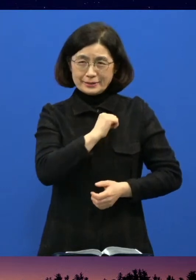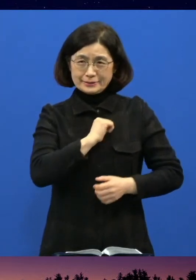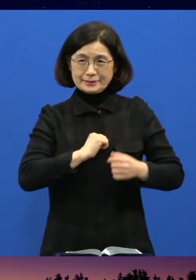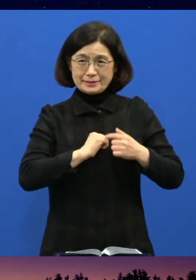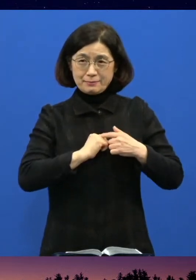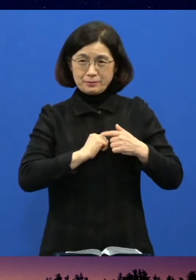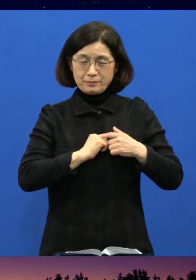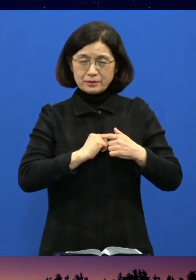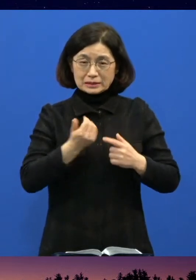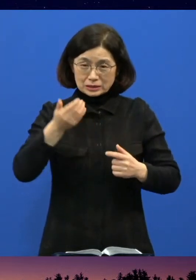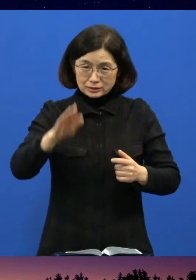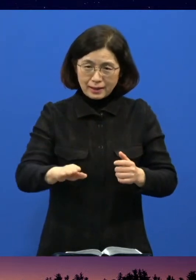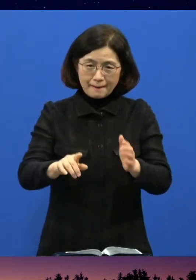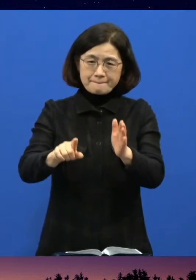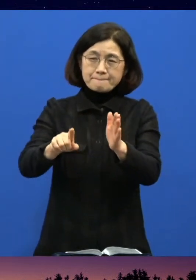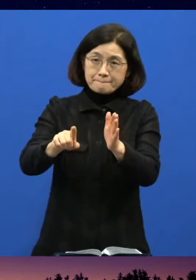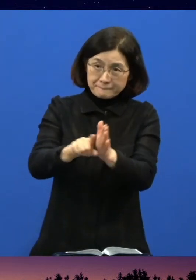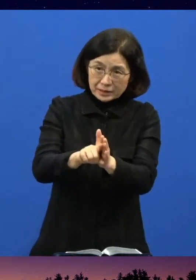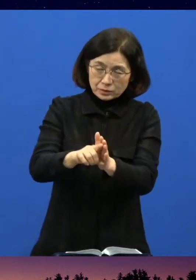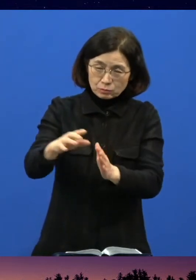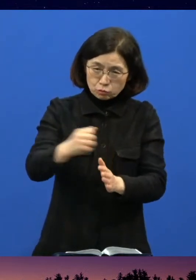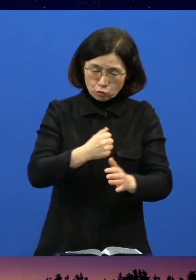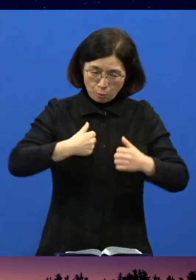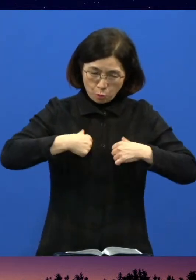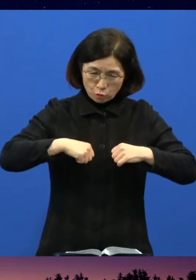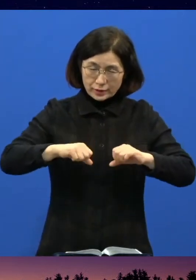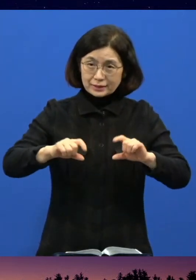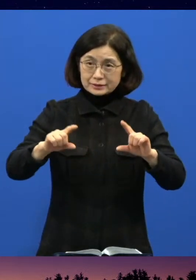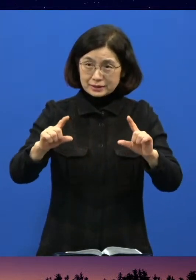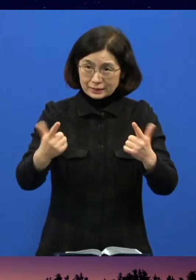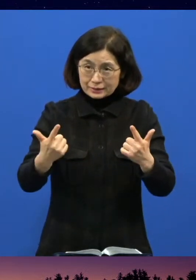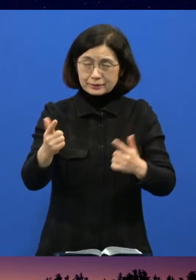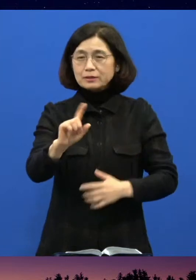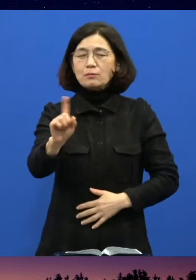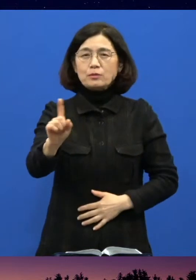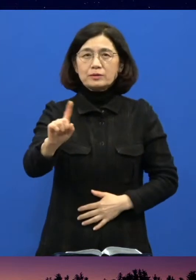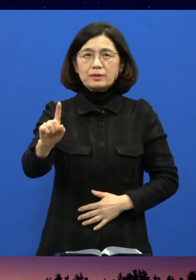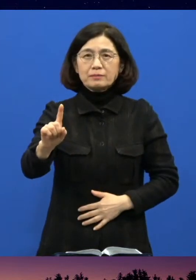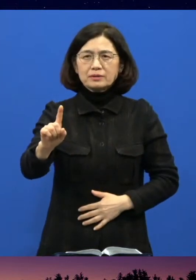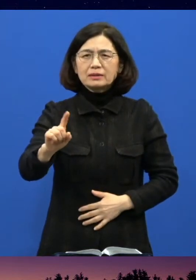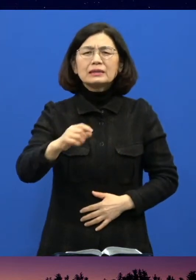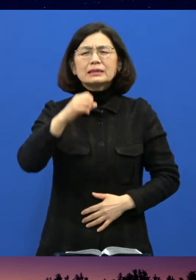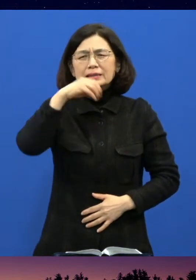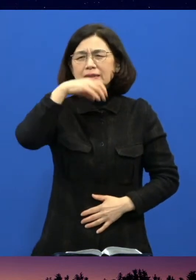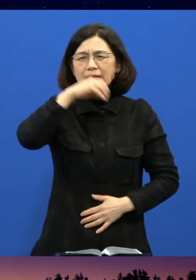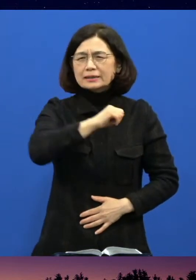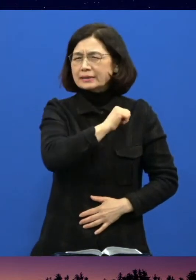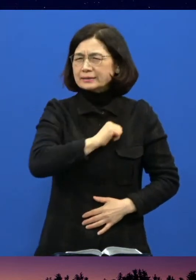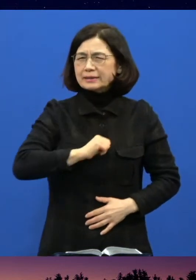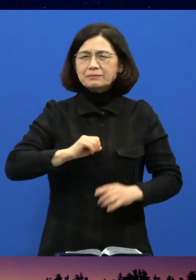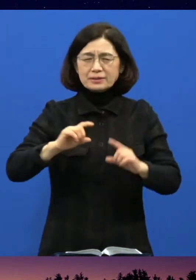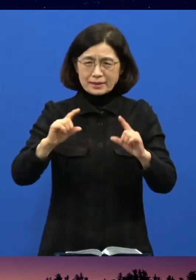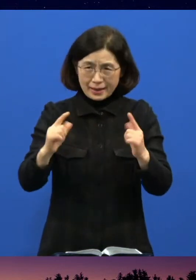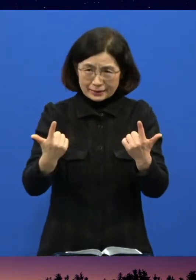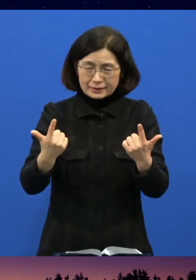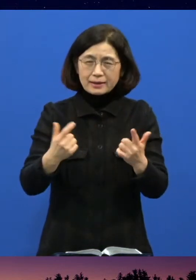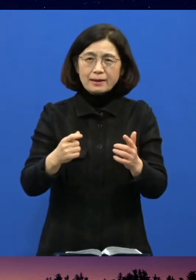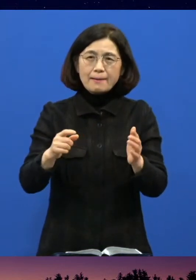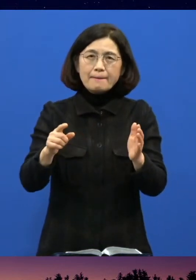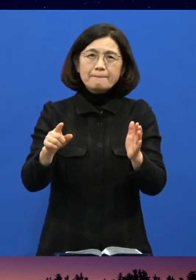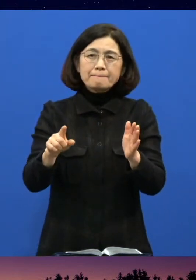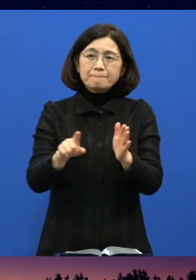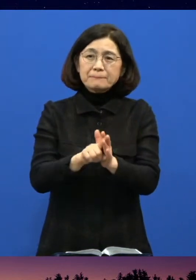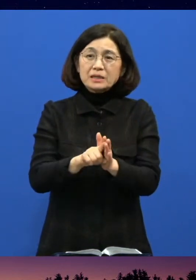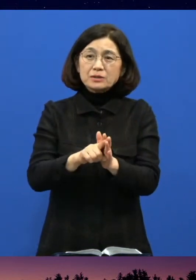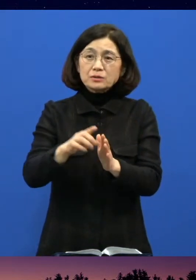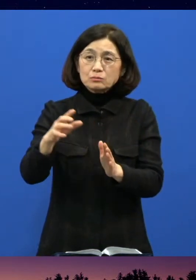여기서 믿음으로 포기하지 않는다는 것은 그냥 참아냈다는 얘기를 말하는 게 아니에요. 여기서 강조하는 점은